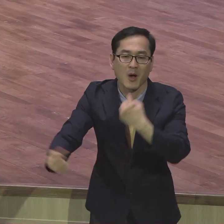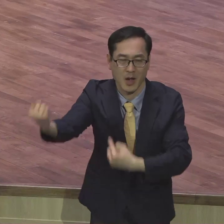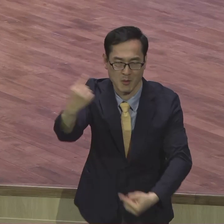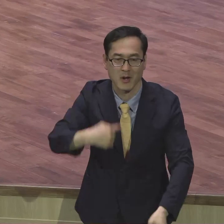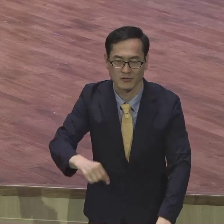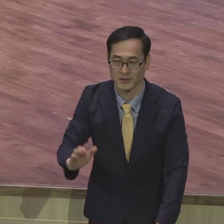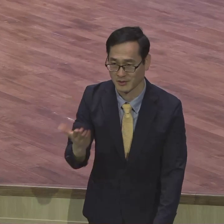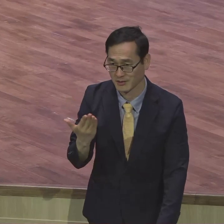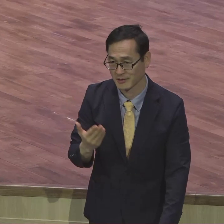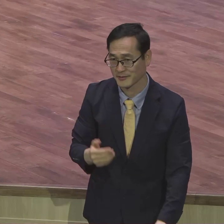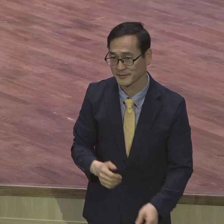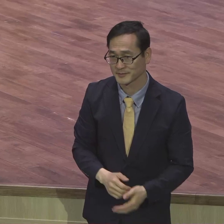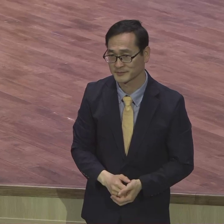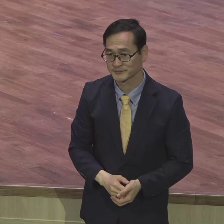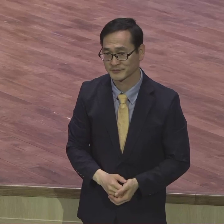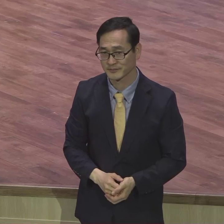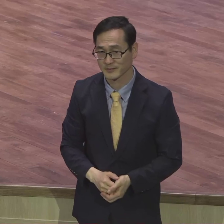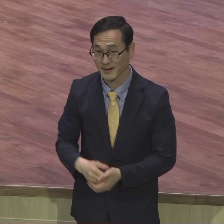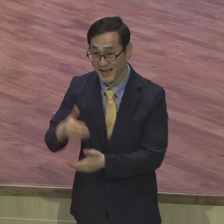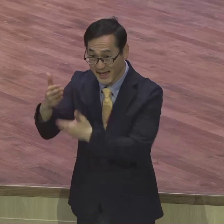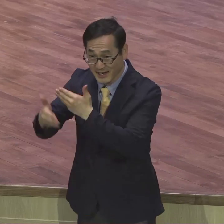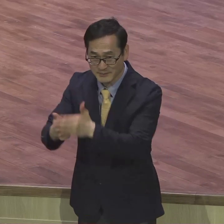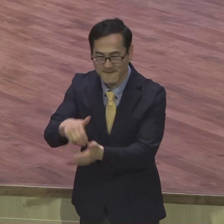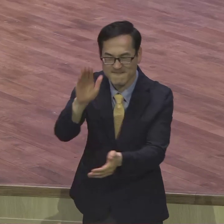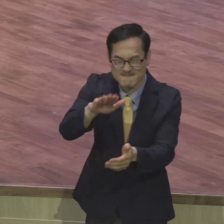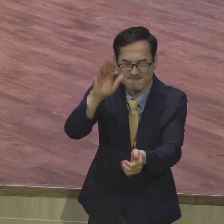하나님의 명렬한 사랑. 강권에서